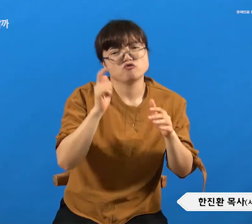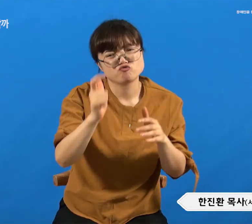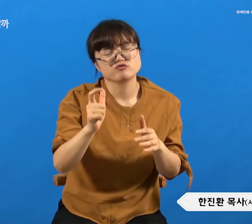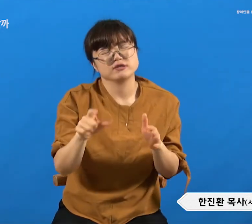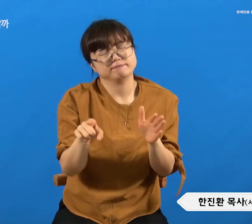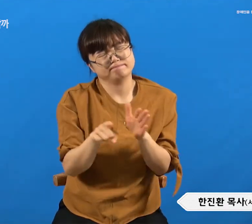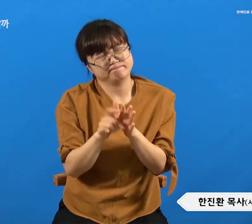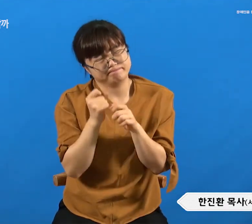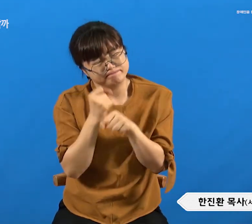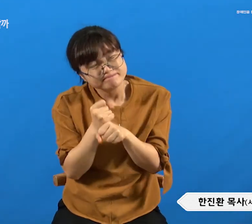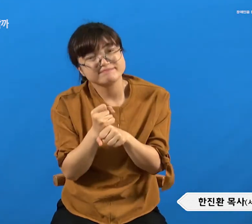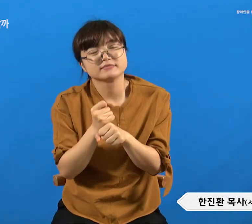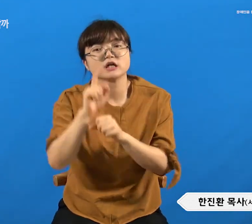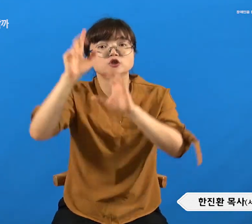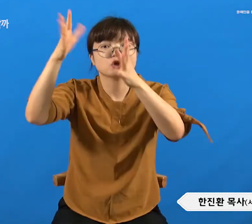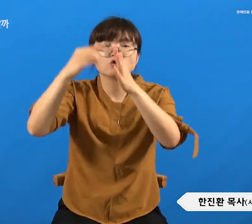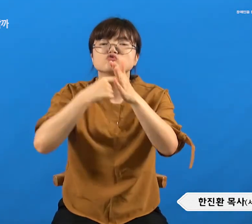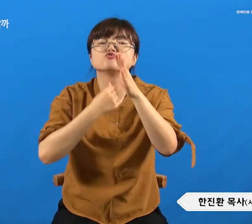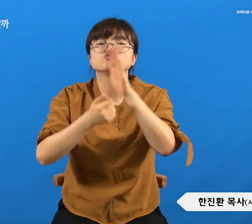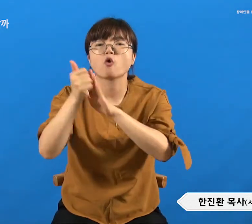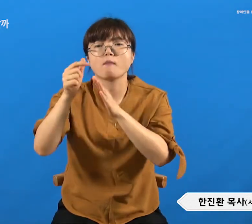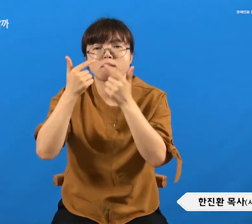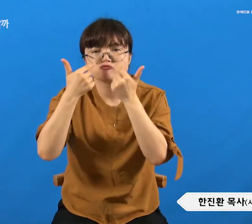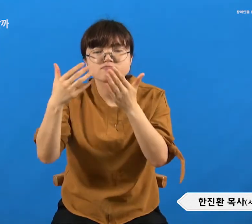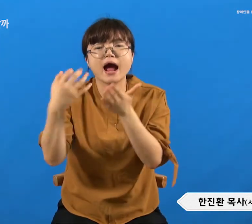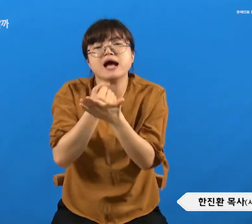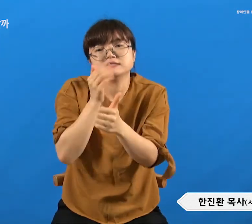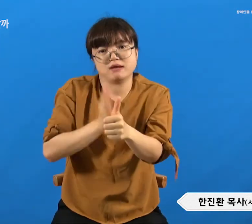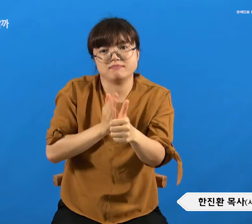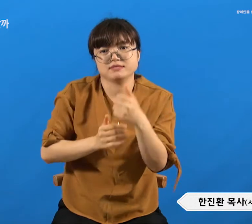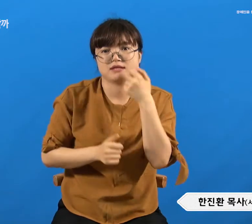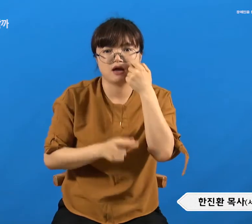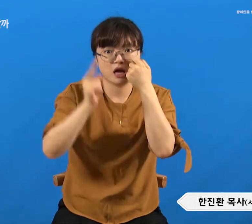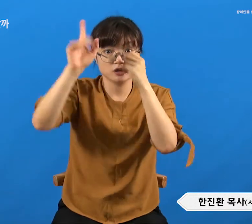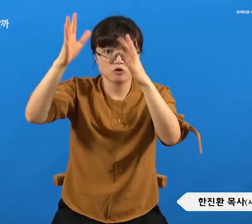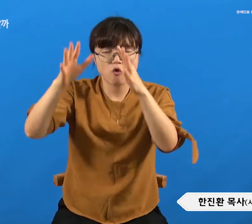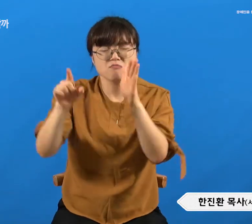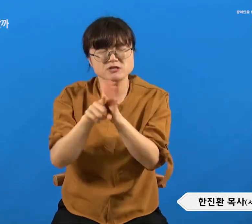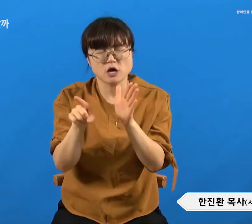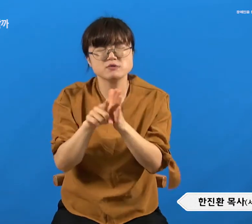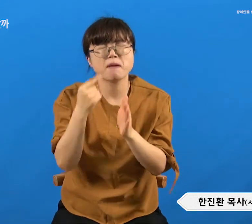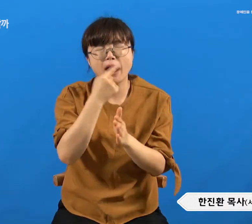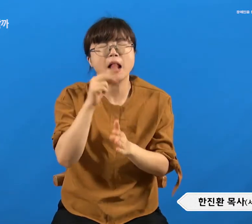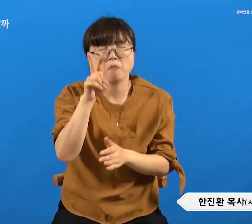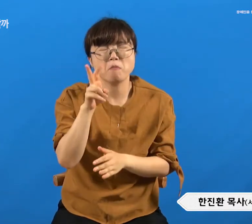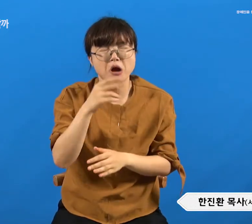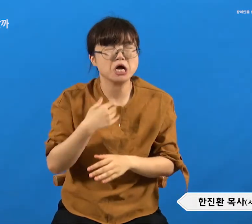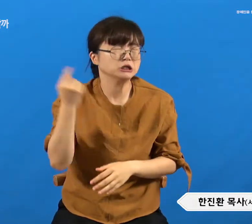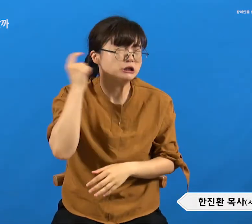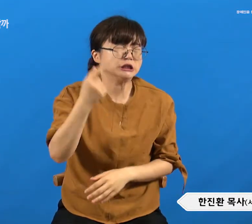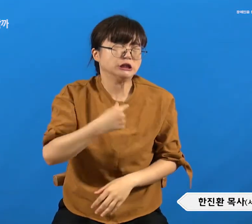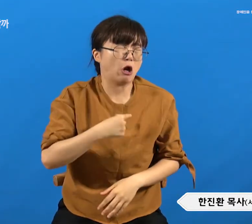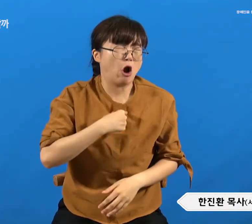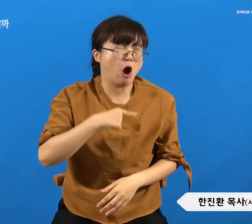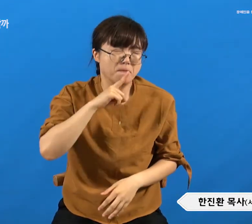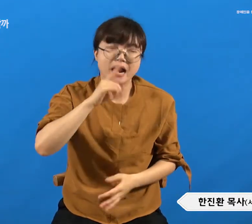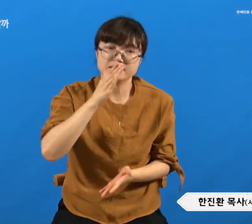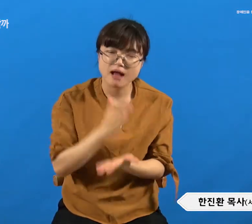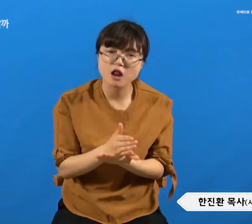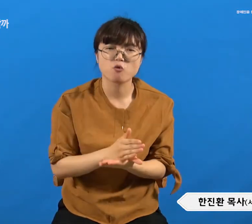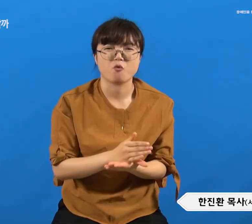굳게 붙들고 천국 소망이 분명하셔야 됩니다. 천국을 믿는다고 하면서 말하면 듣기 싫어요가 아니라